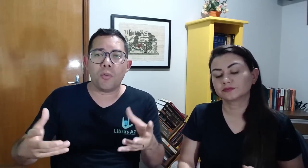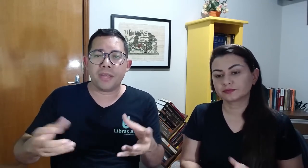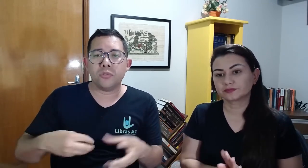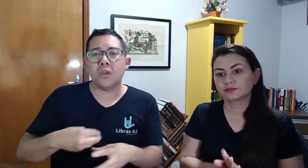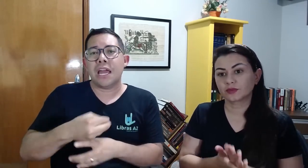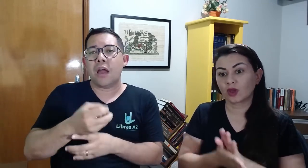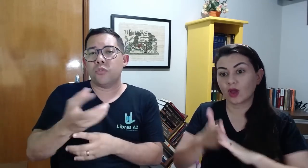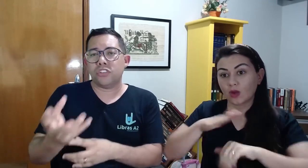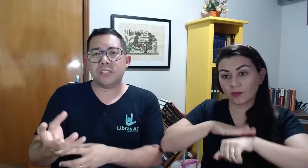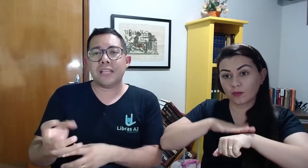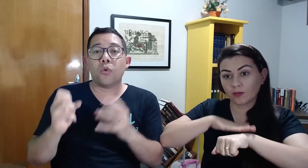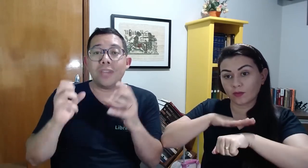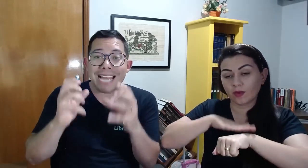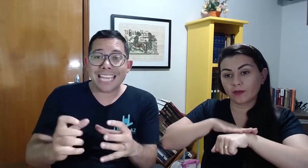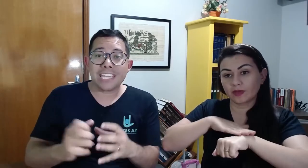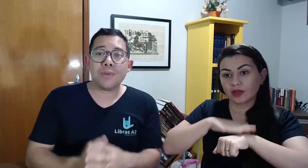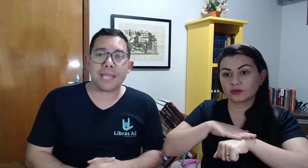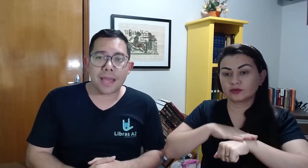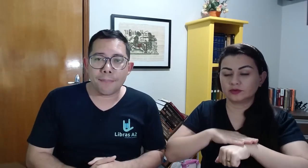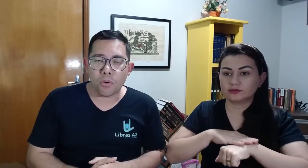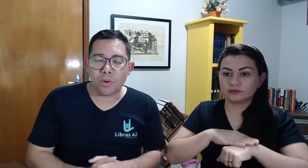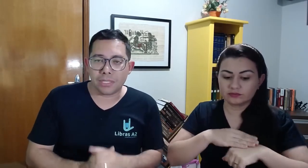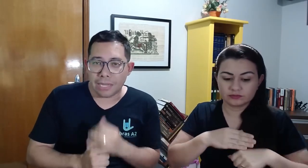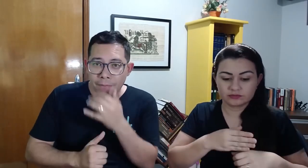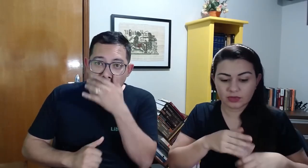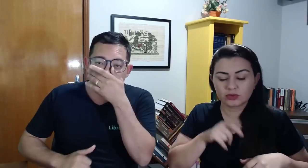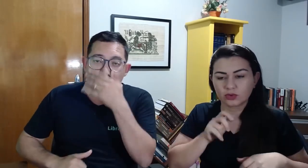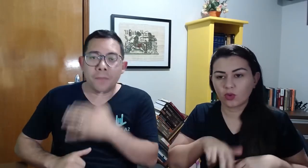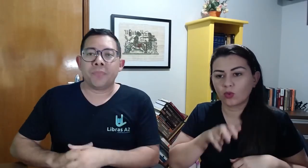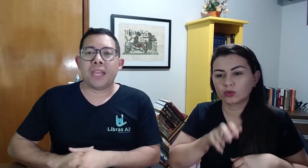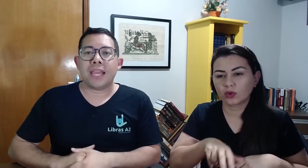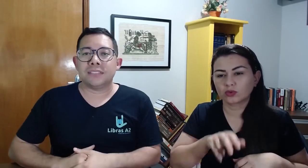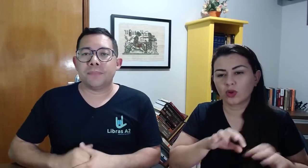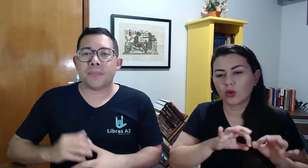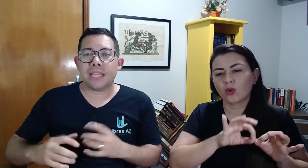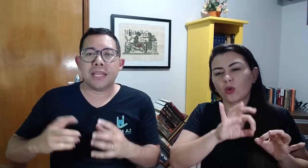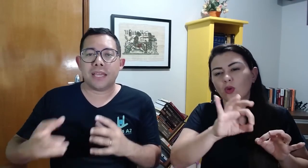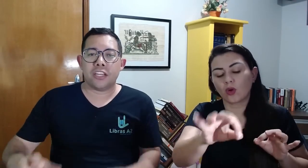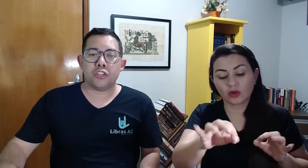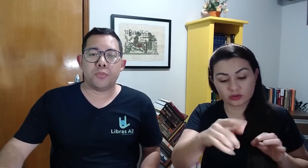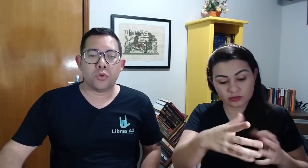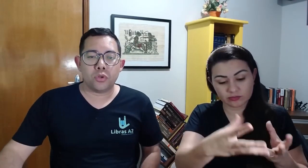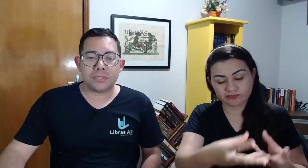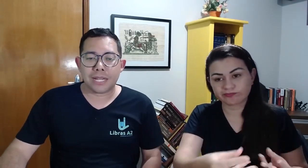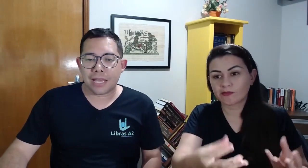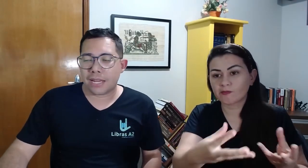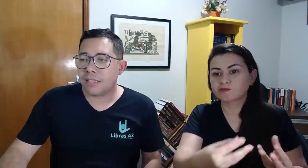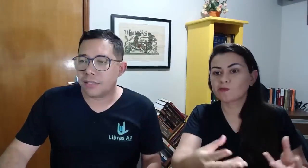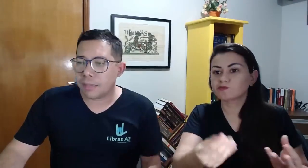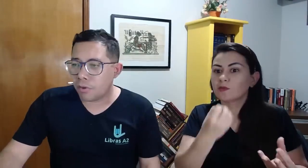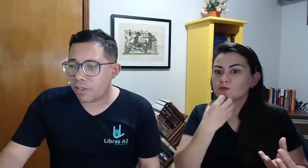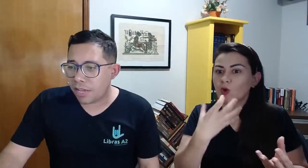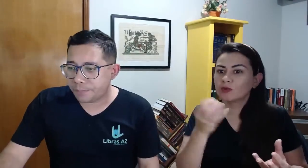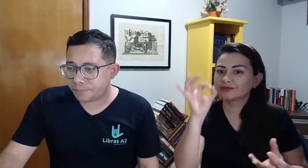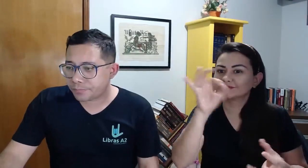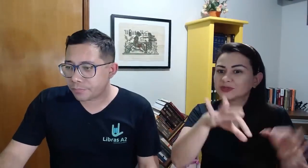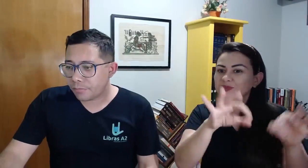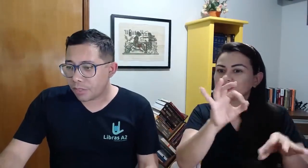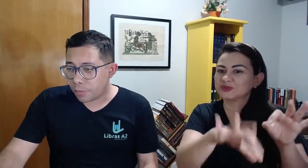momento onde ele tacou e caiu em terra boa, tá? Então, é essa a ideia que a gente procurou tratar aqui, tá bom, Vera? Espero que